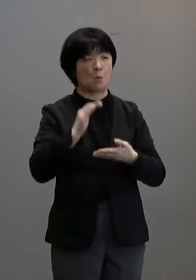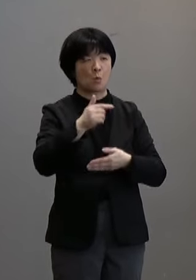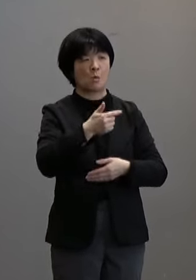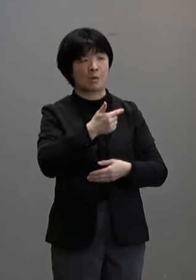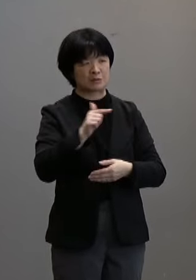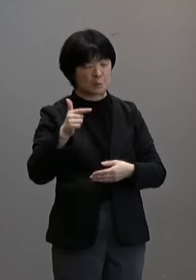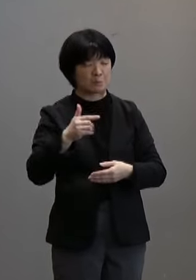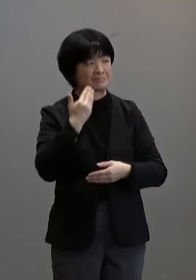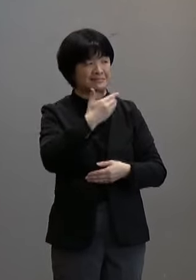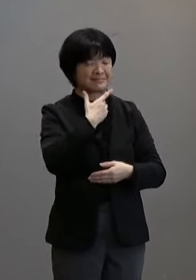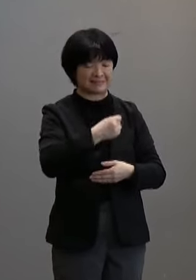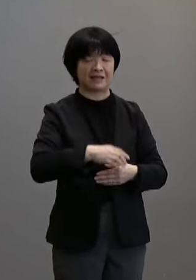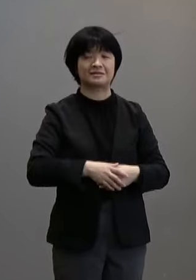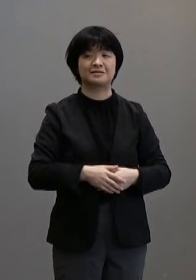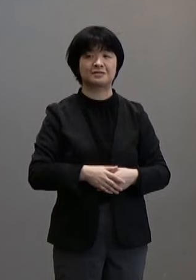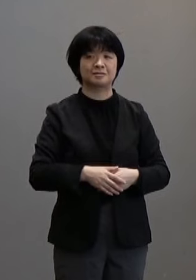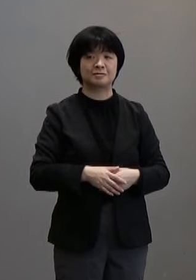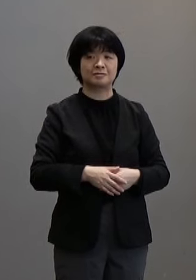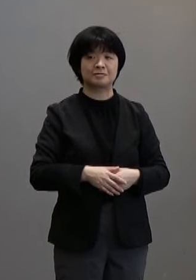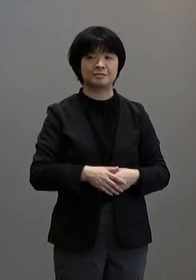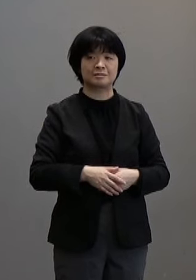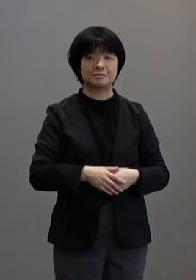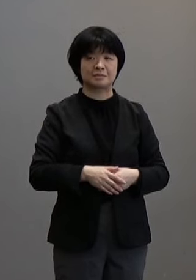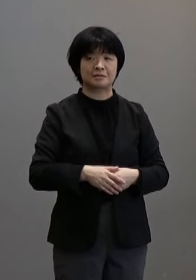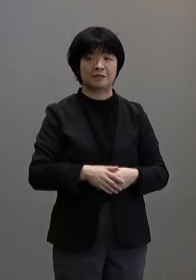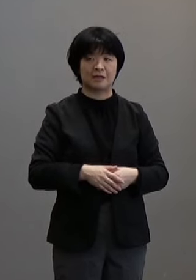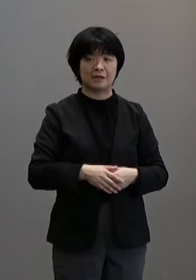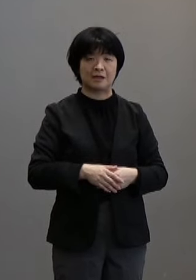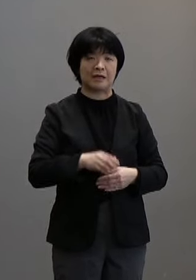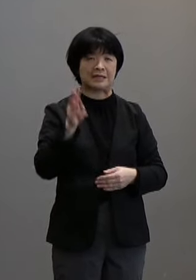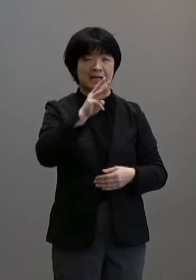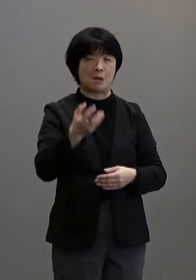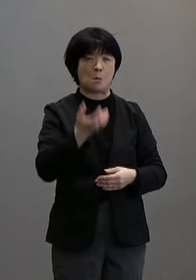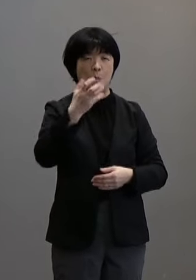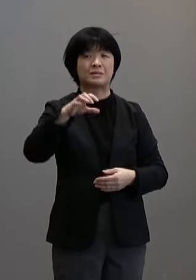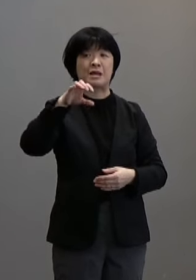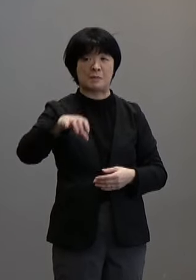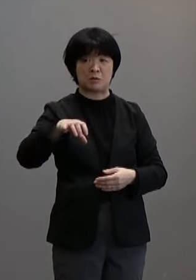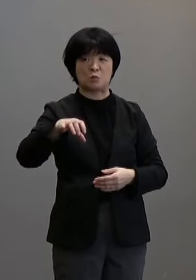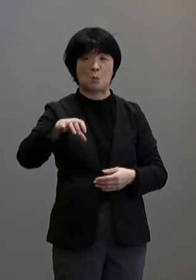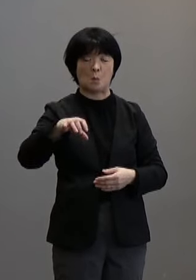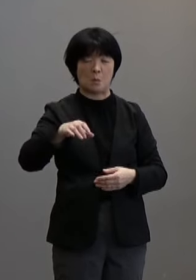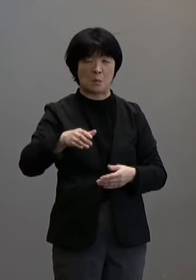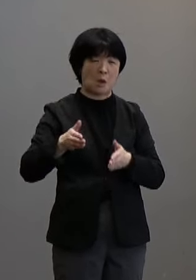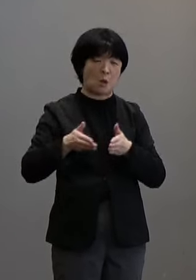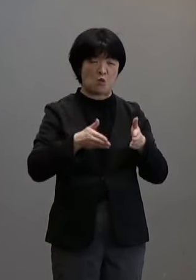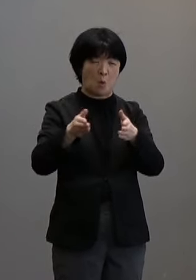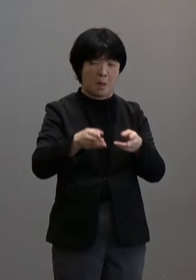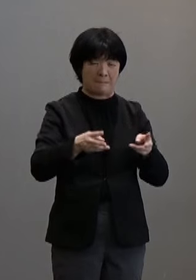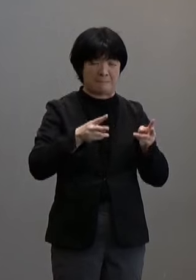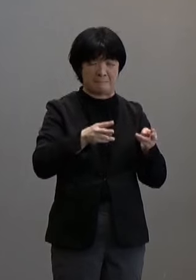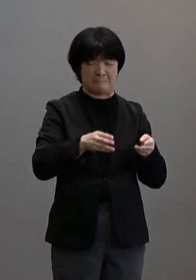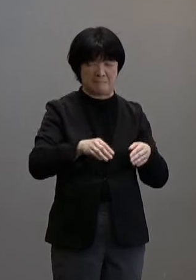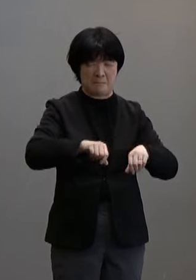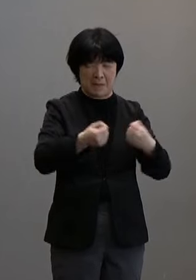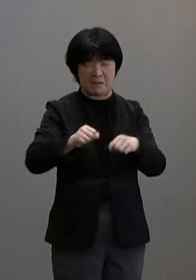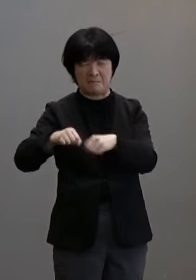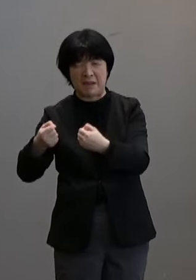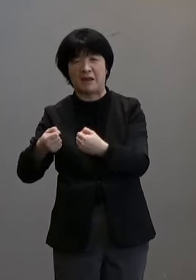。まず一つ、被災地では今回広範囲で道路の寸断などが起きまして、当然